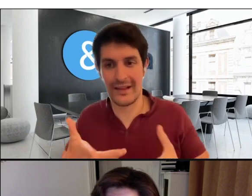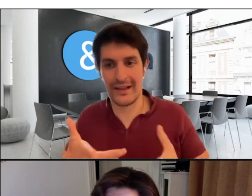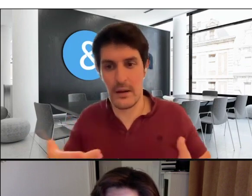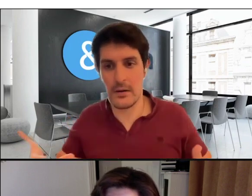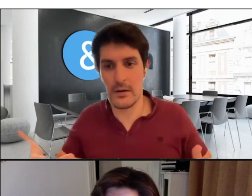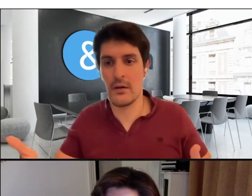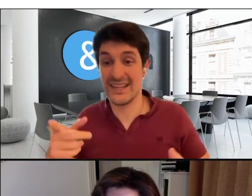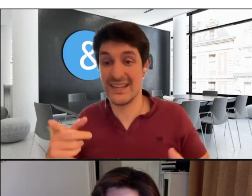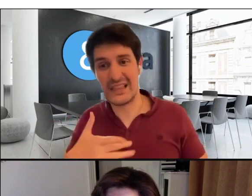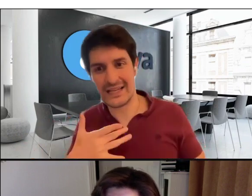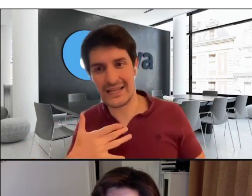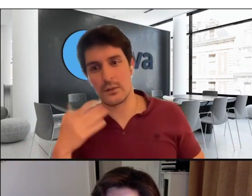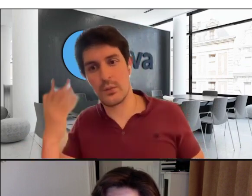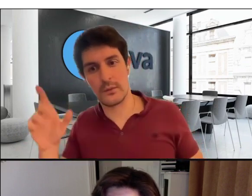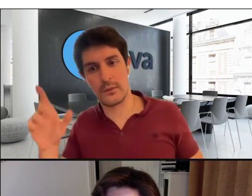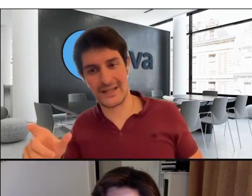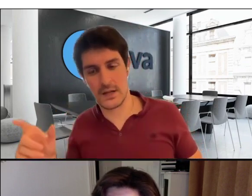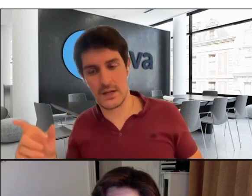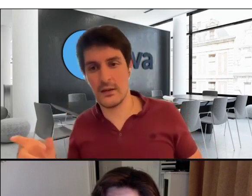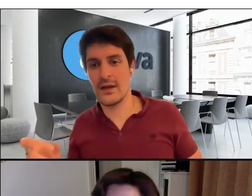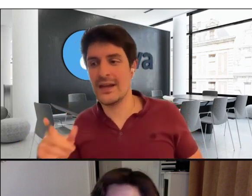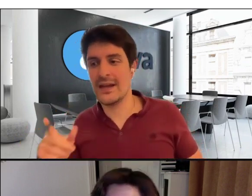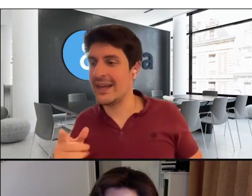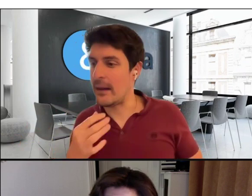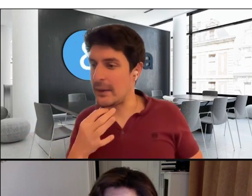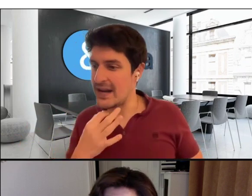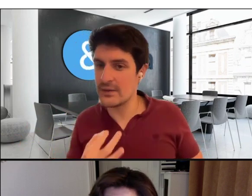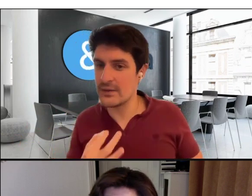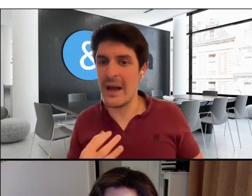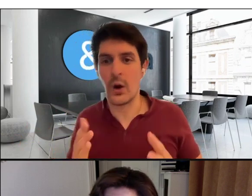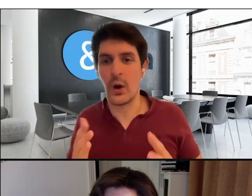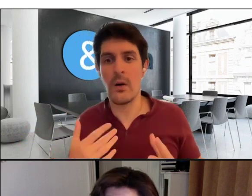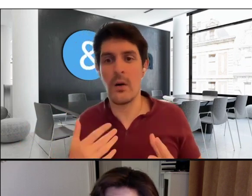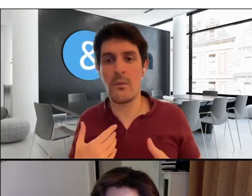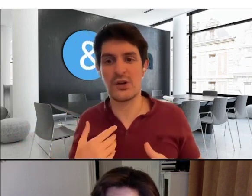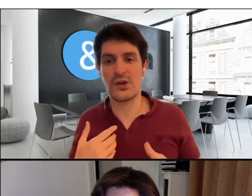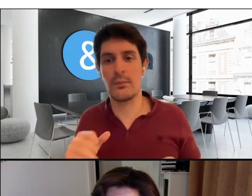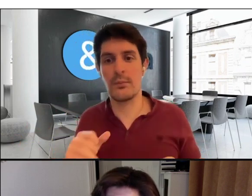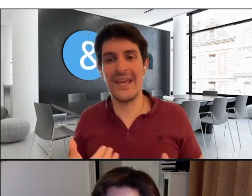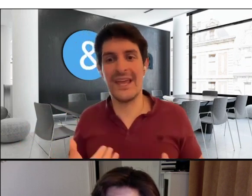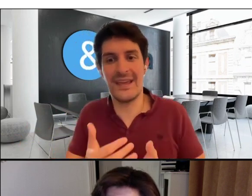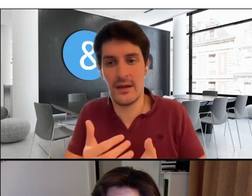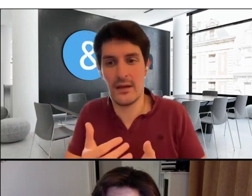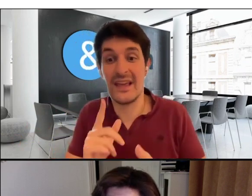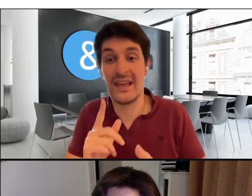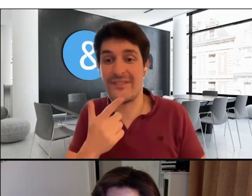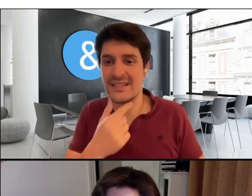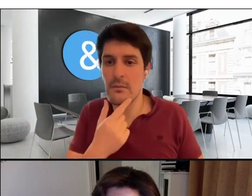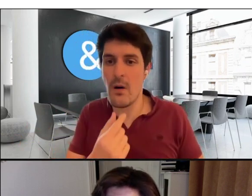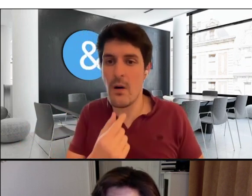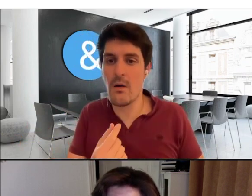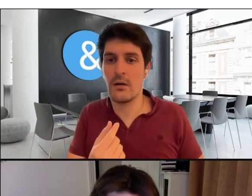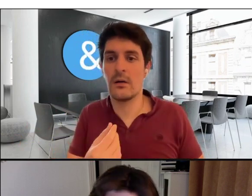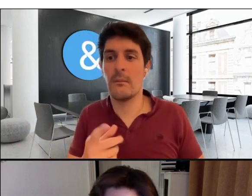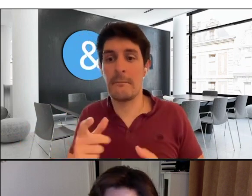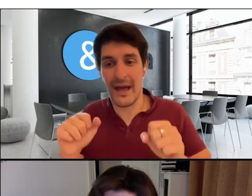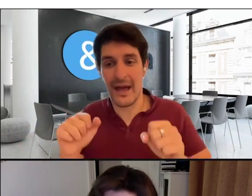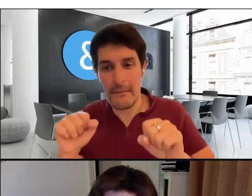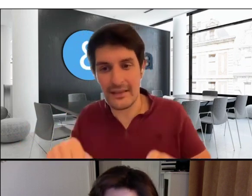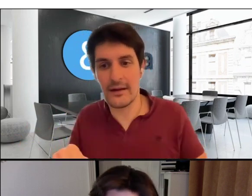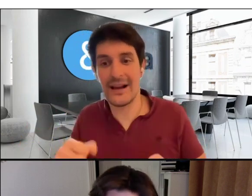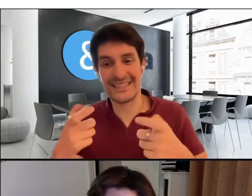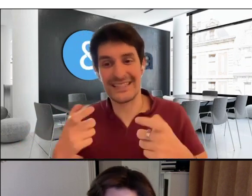table qui est intéressante pour l'autre personne. Et après, elle se dit, bah, comment moi je peux aider et facilement